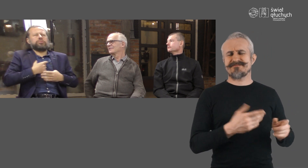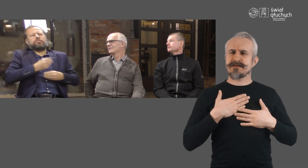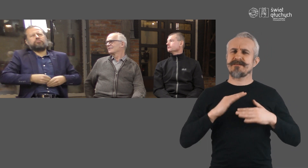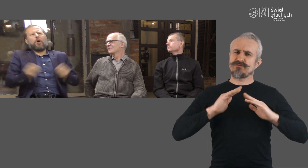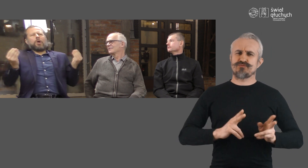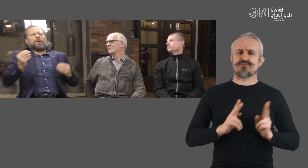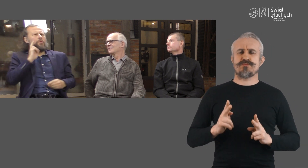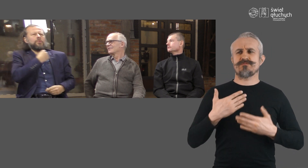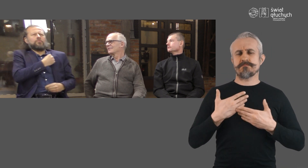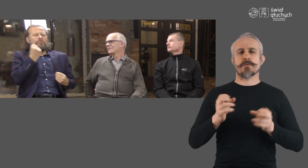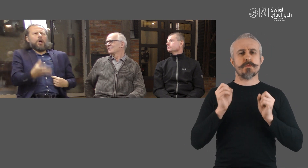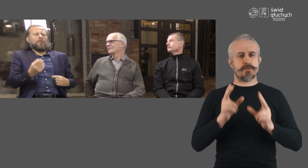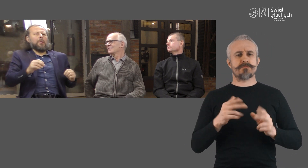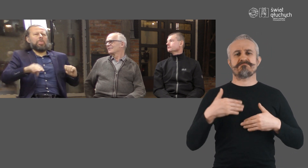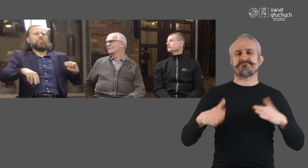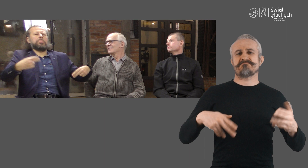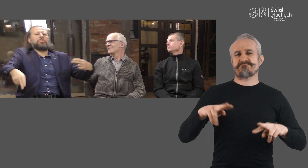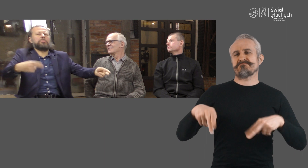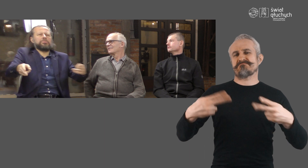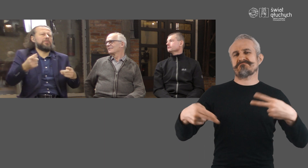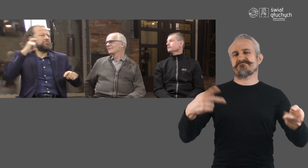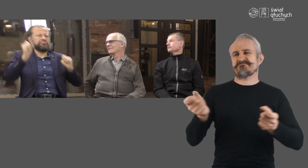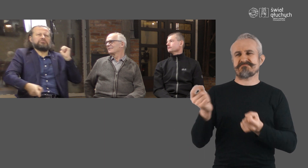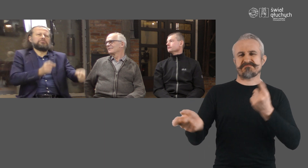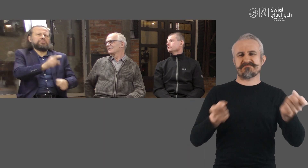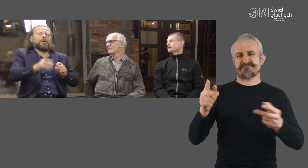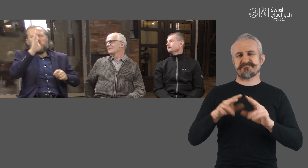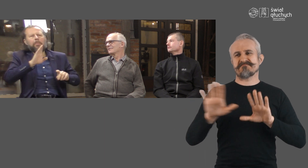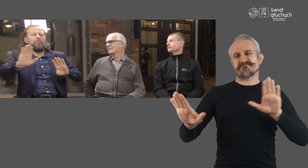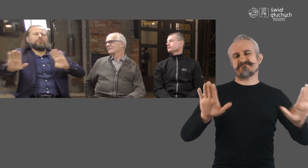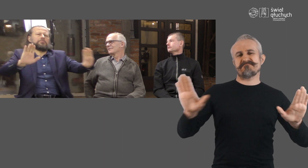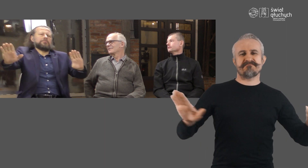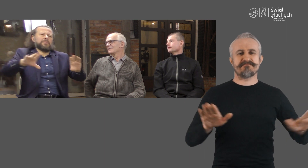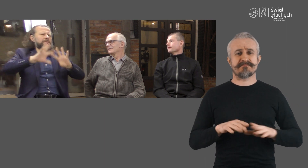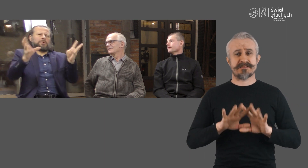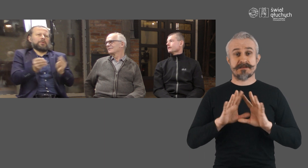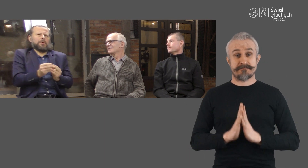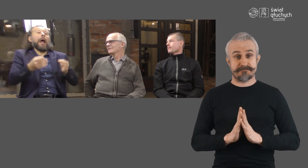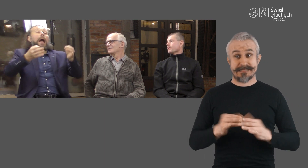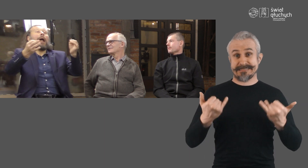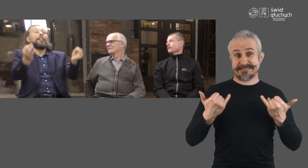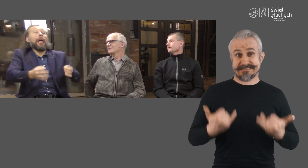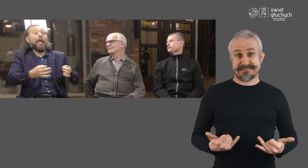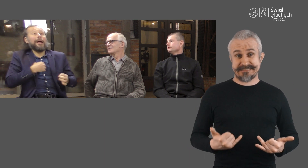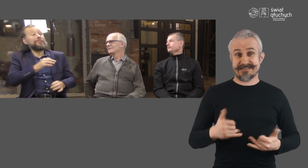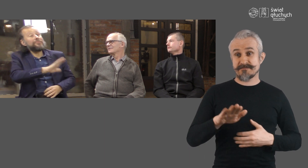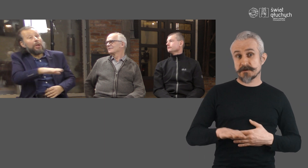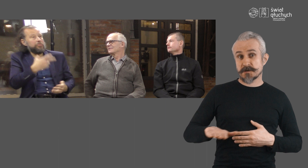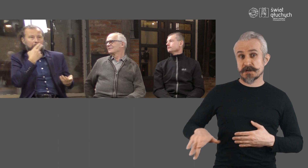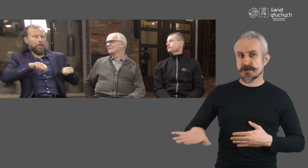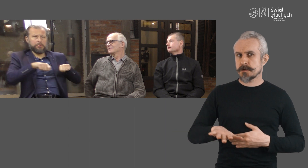żeby mnie zostawili w spokoju. Ja jestem głuchy, ja czuję się z tym dobrze, z pokolenia na pokolenie jestem osobą głuchą.